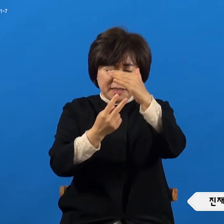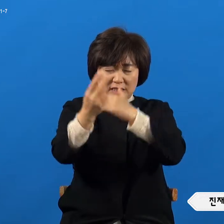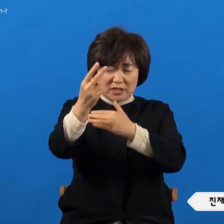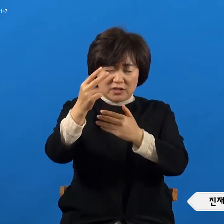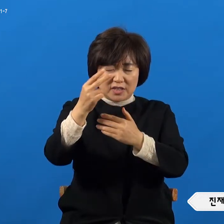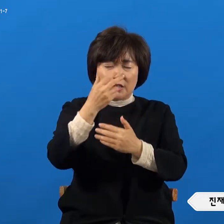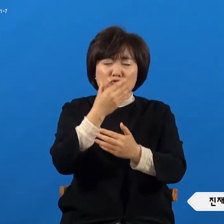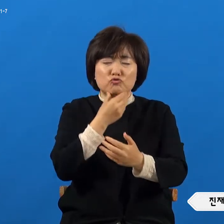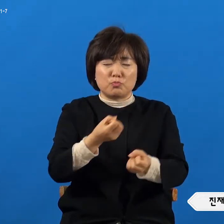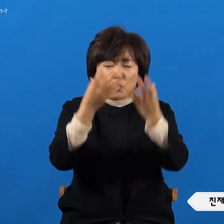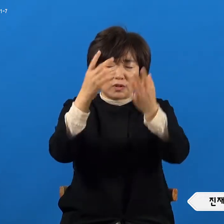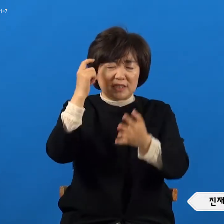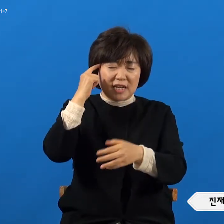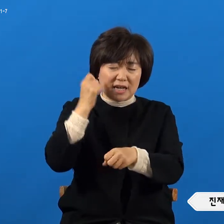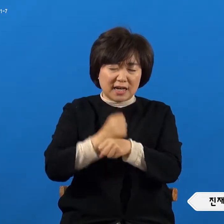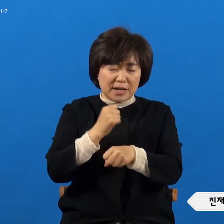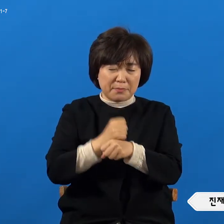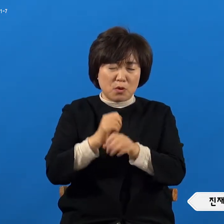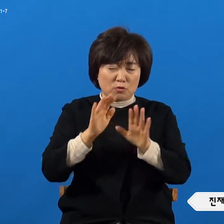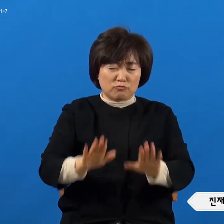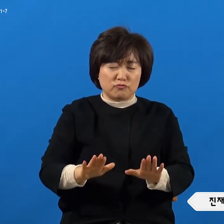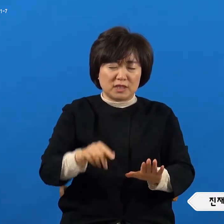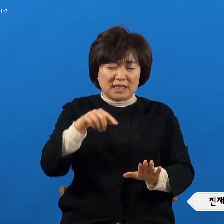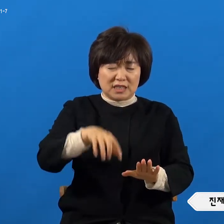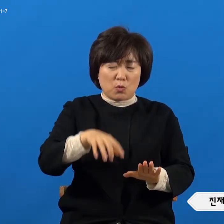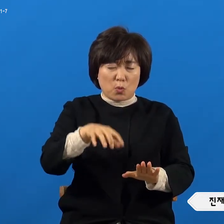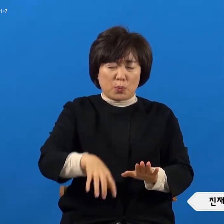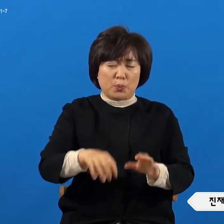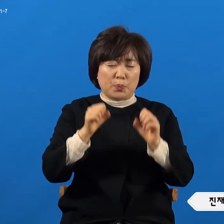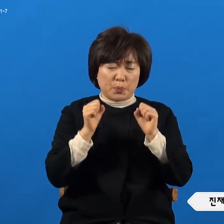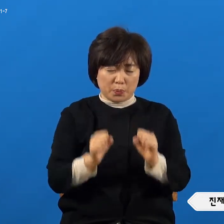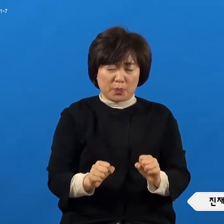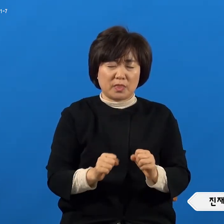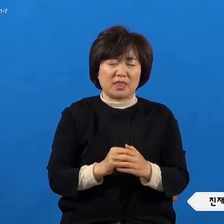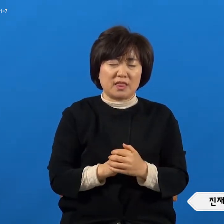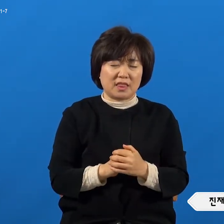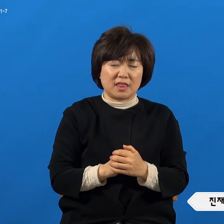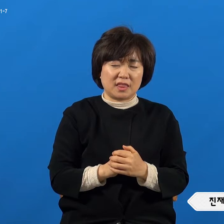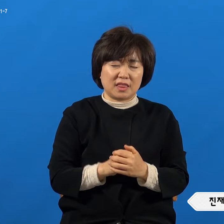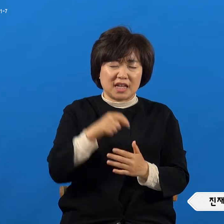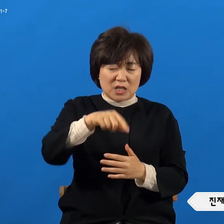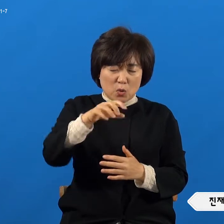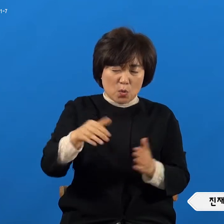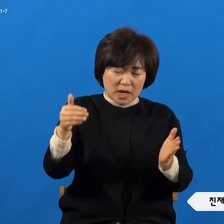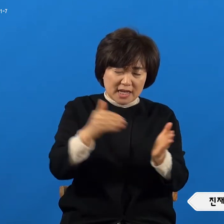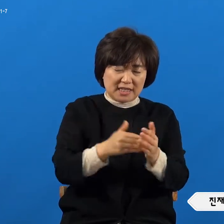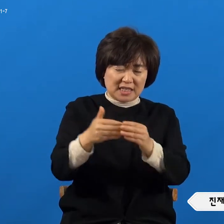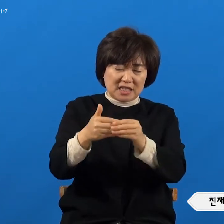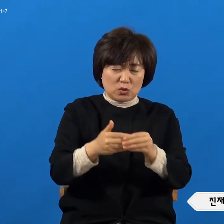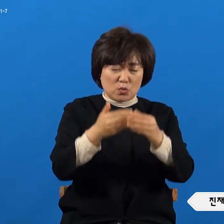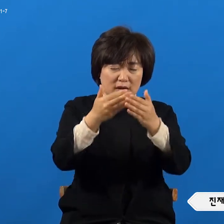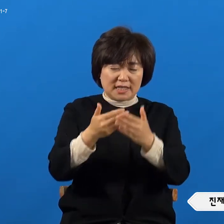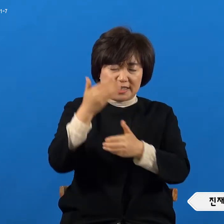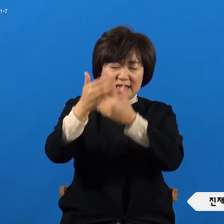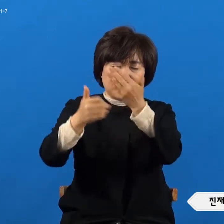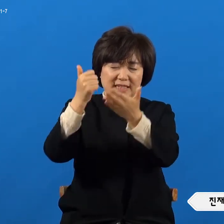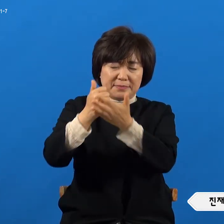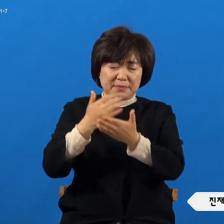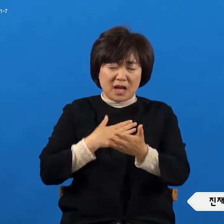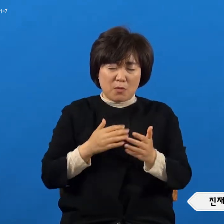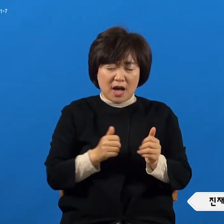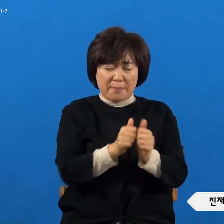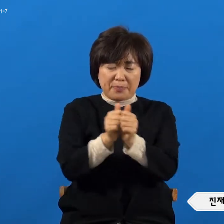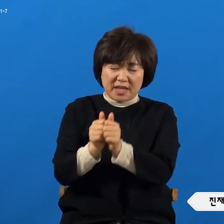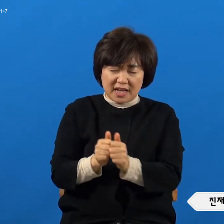축복을 생각하며 우리가 있는 지금 이 시간, 여기까지 인도하신 하나님, 나와 함께 하시는